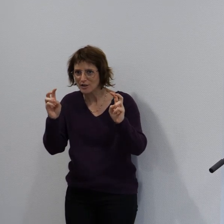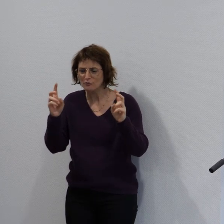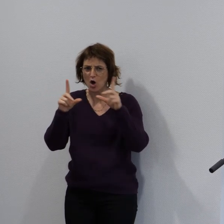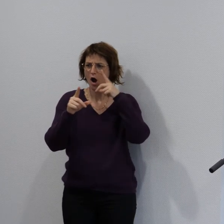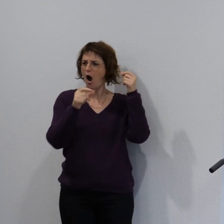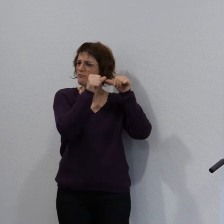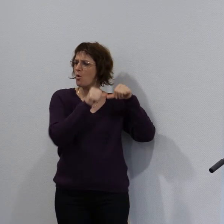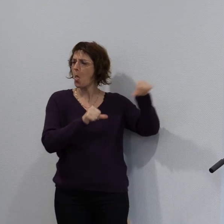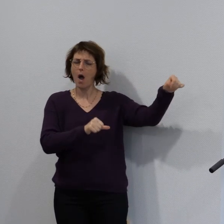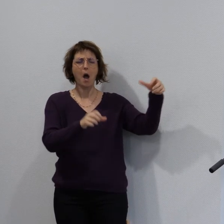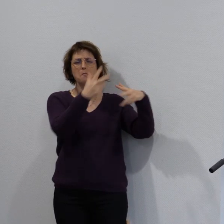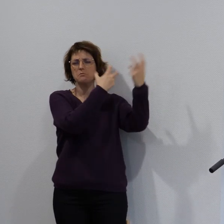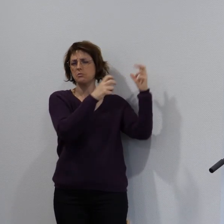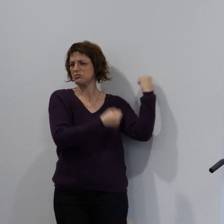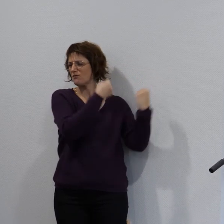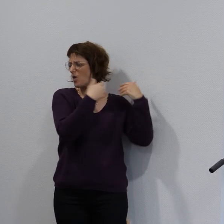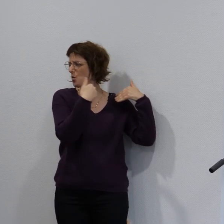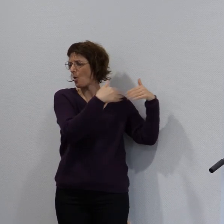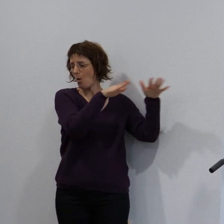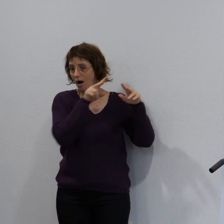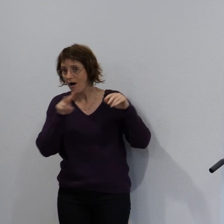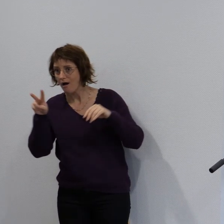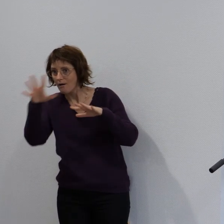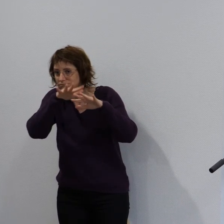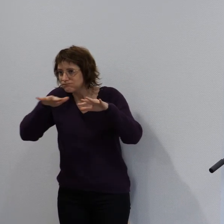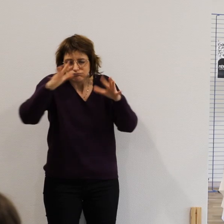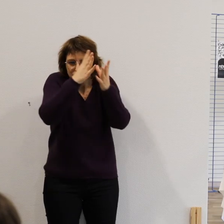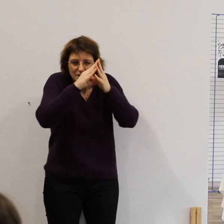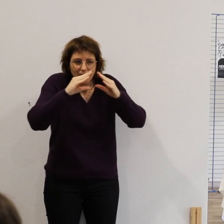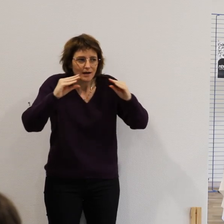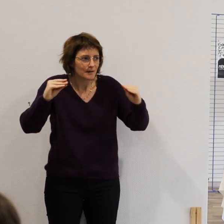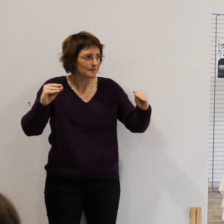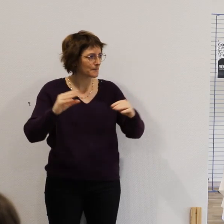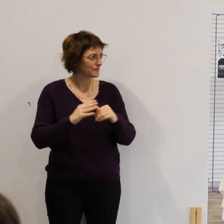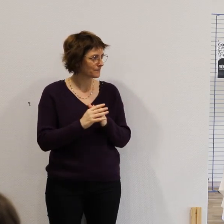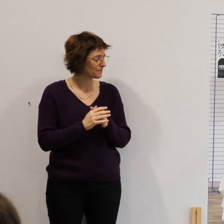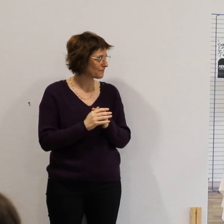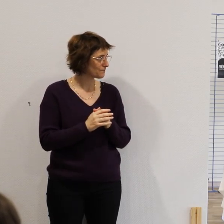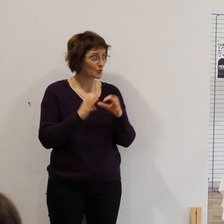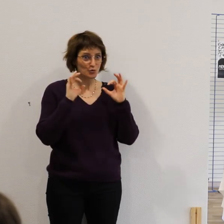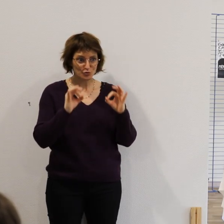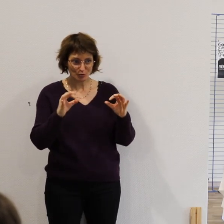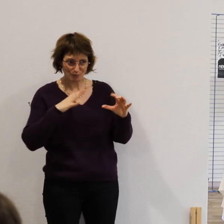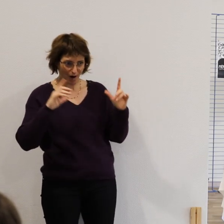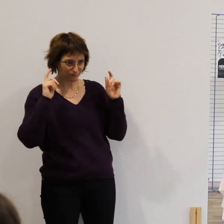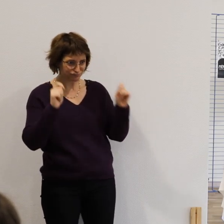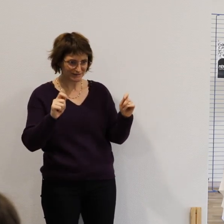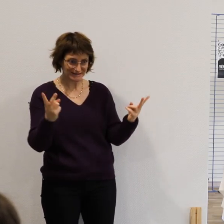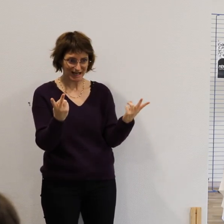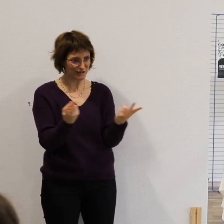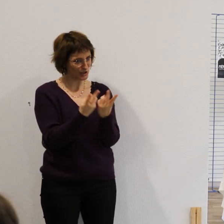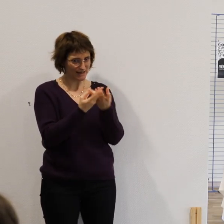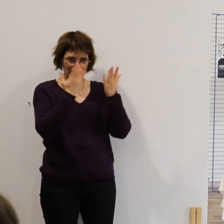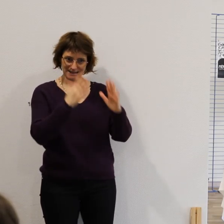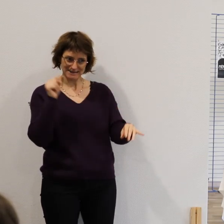tumulte et des voitures. Je fis de ce coin paisible le jardin de mon exil